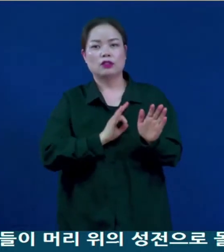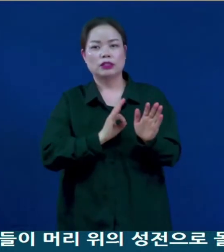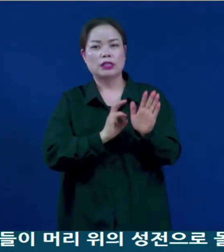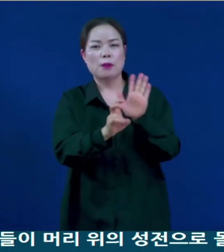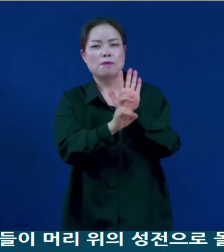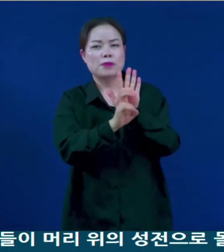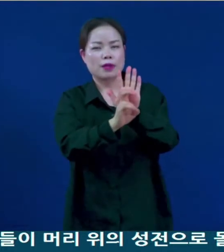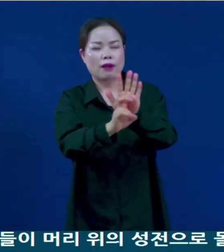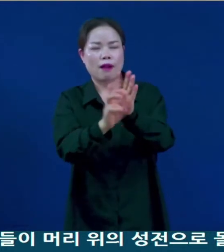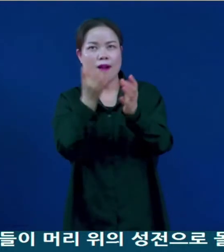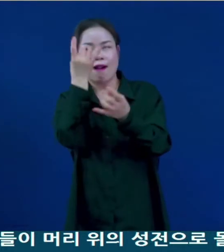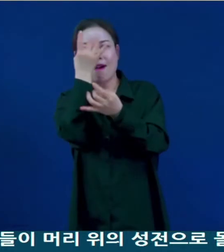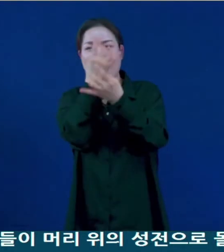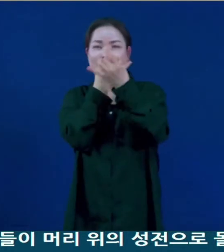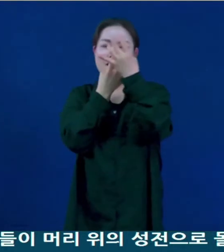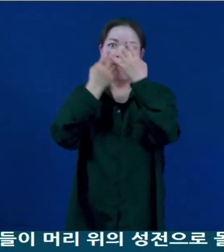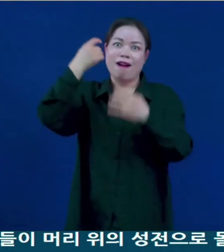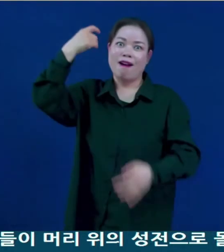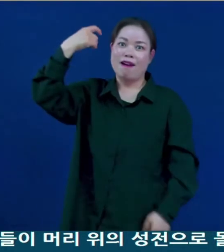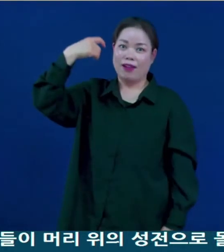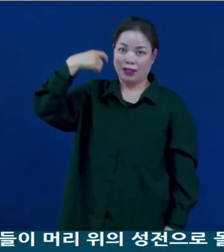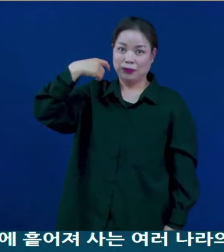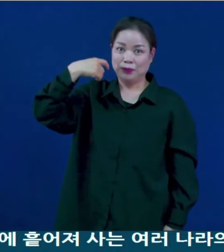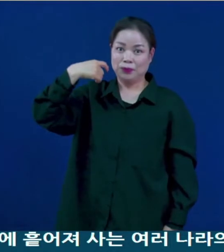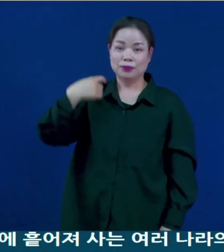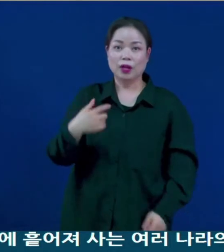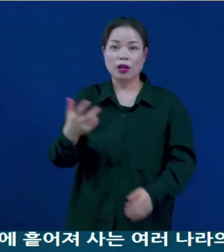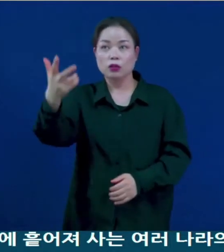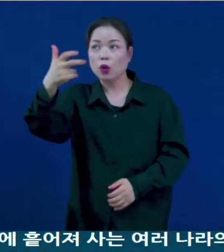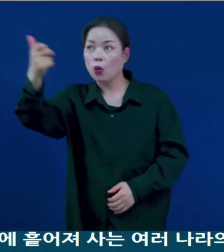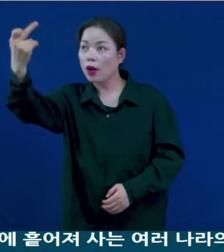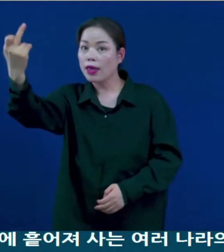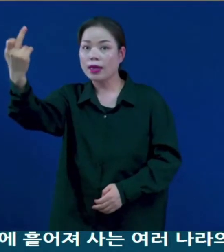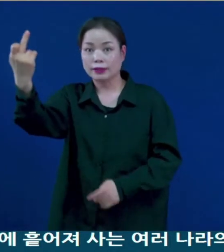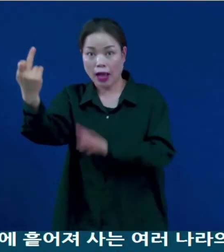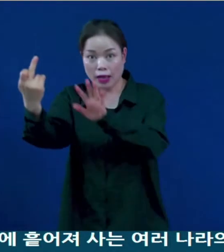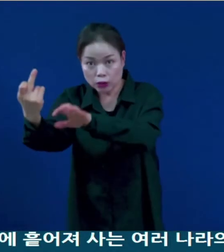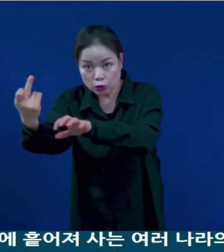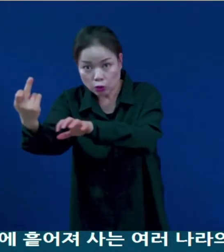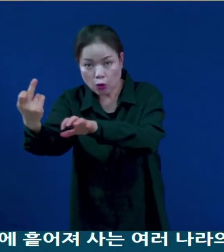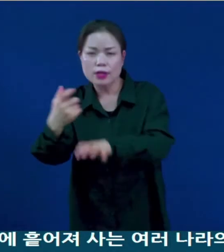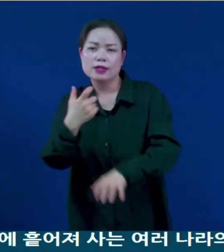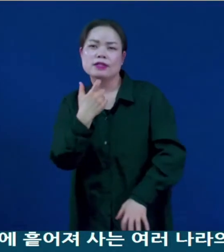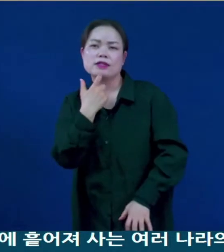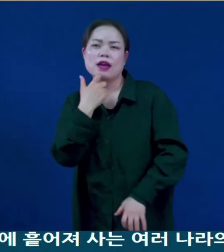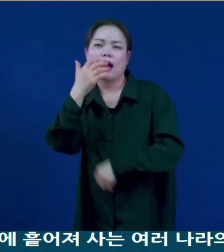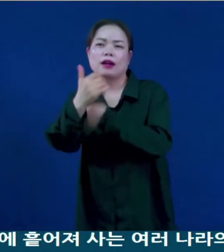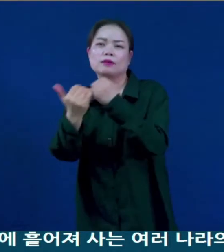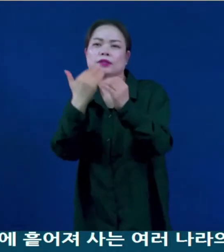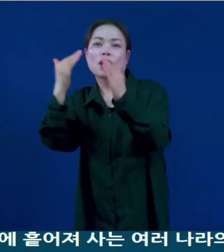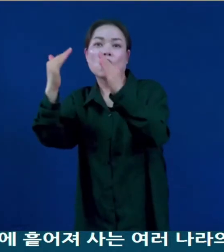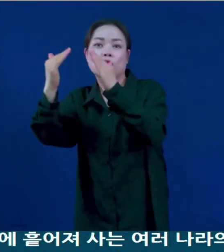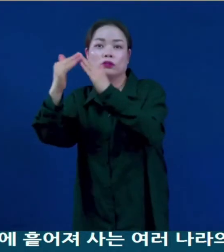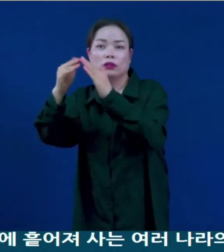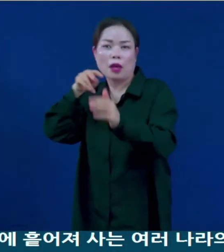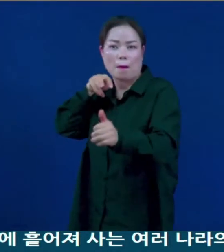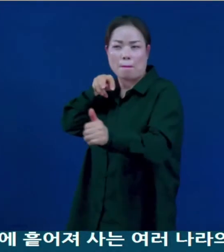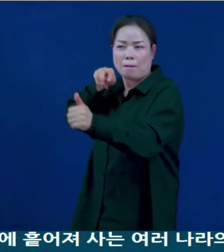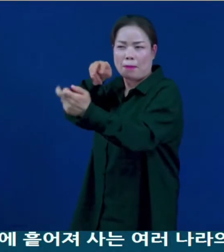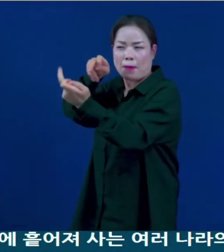있습니다. 자, 우리가 여호와의 산으로, 야곱의 하나님의 전으로 올라갑시다.